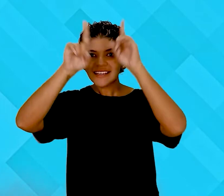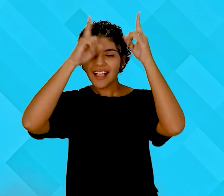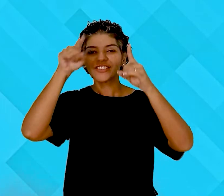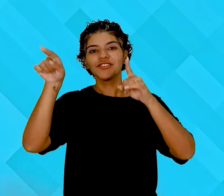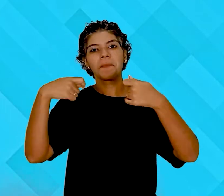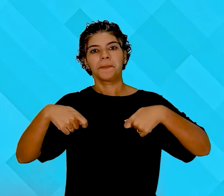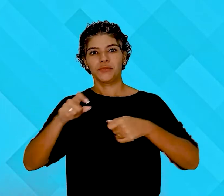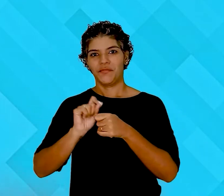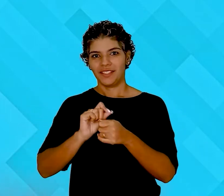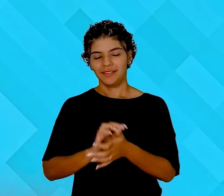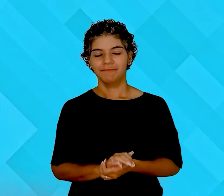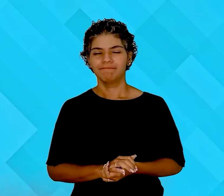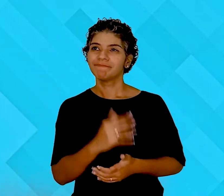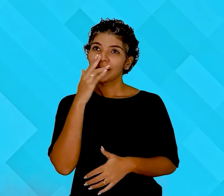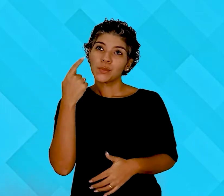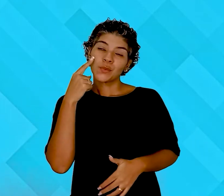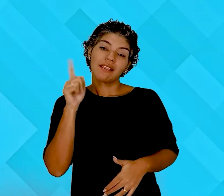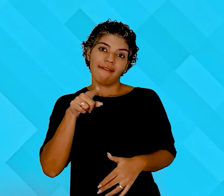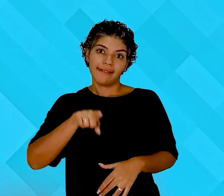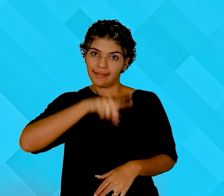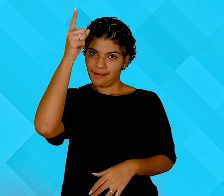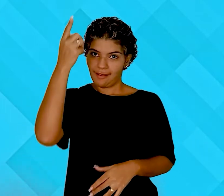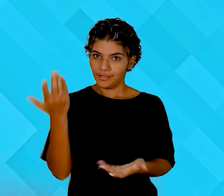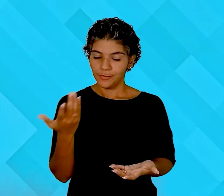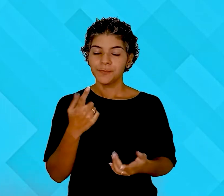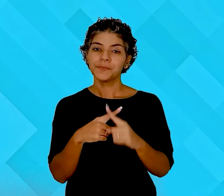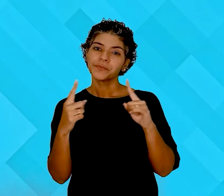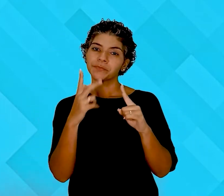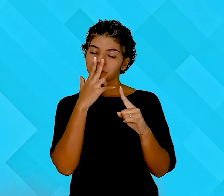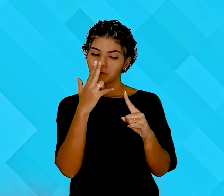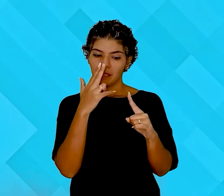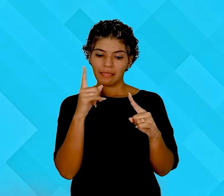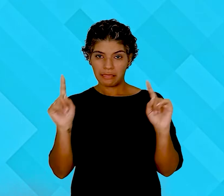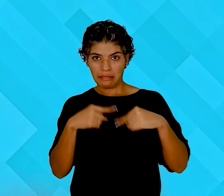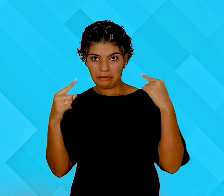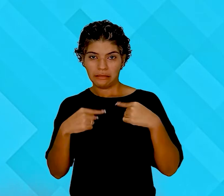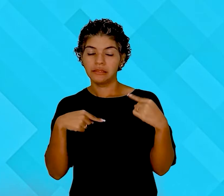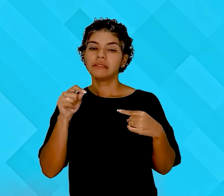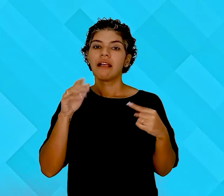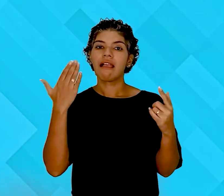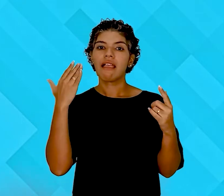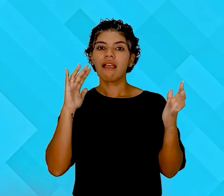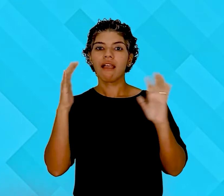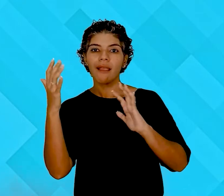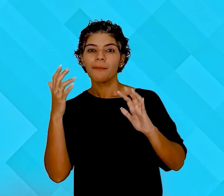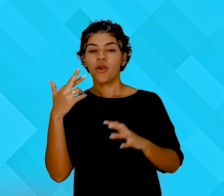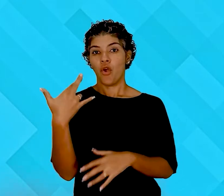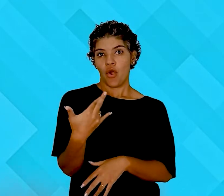uma marca super amada, uma marca com uma força de comunicação enorme. E a gente tinha, obviamente, a nossa